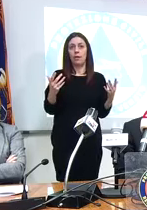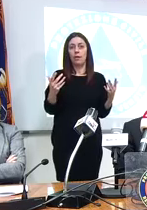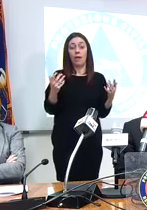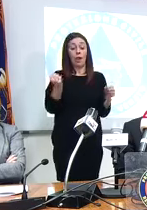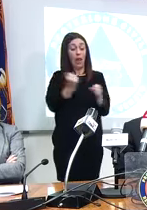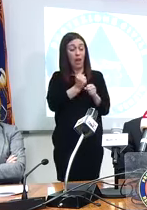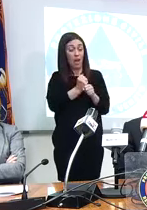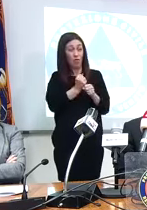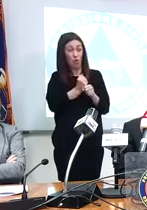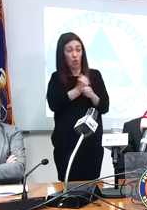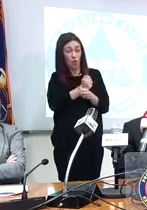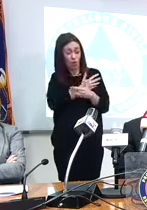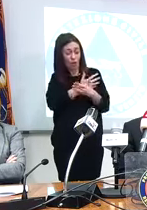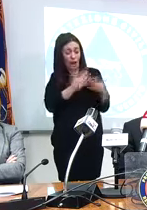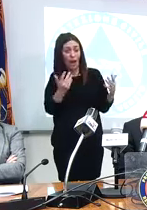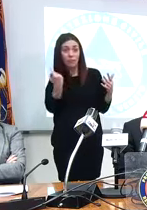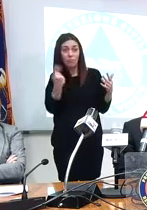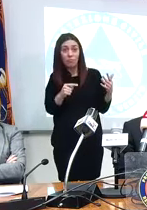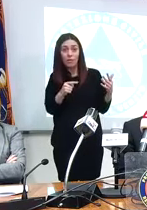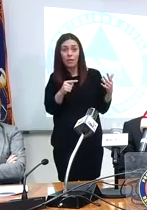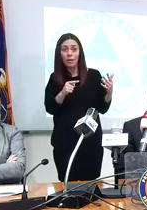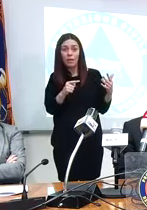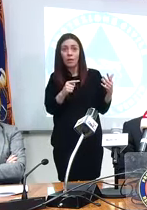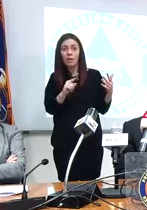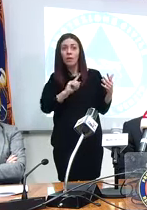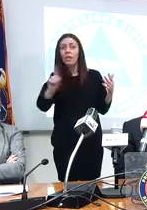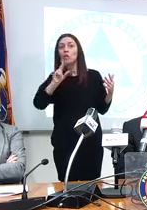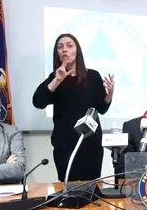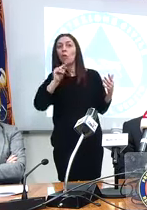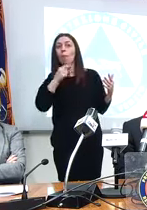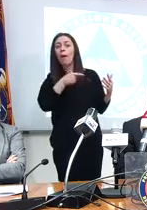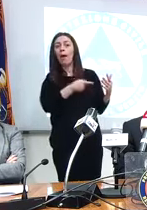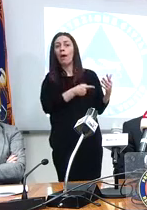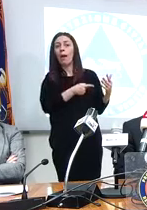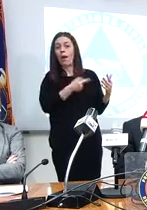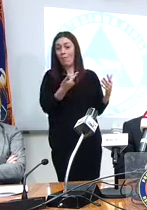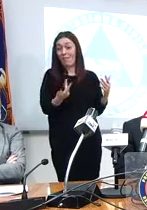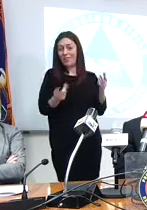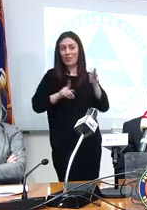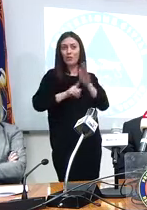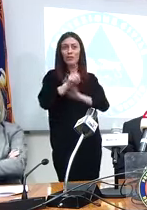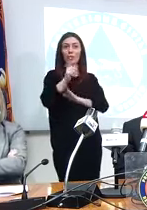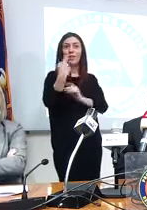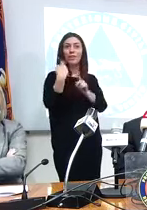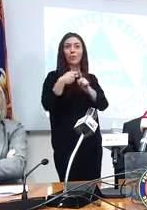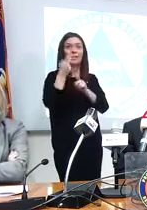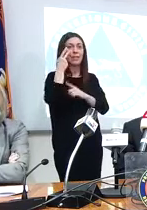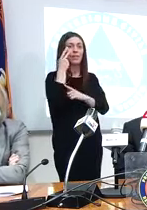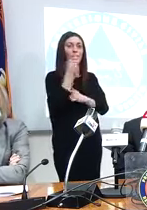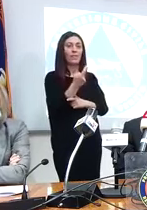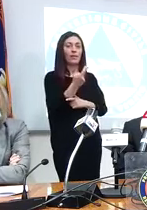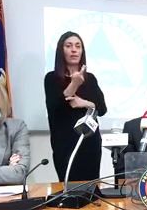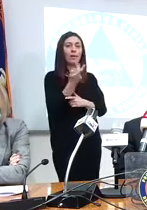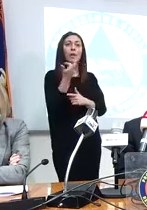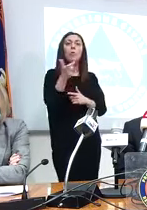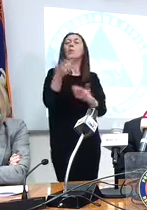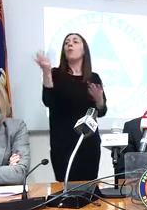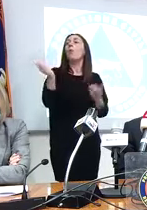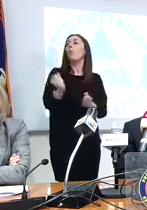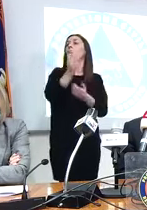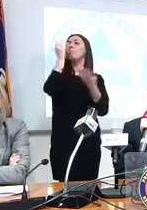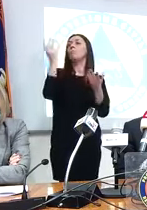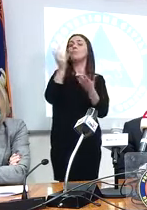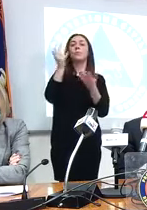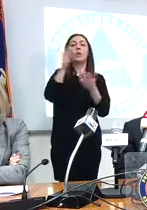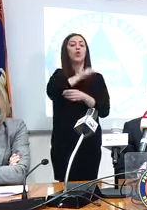lavoro di cui non si parla mai. Perché potete fare le zone ultra rosse, adesso come non mi ricordo più come la chiamate